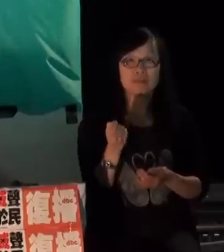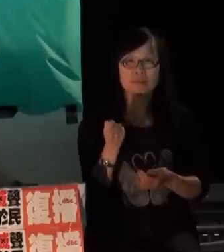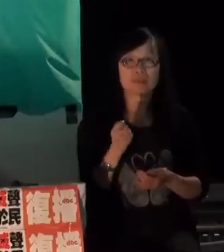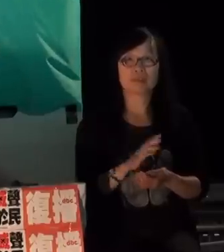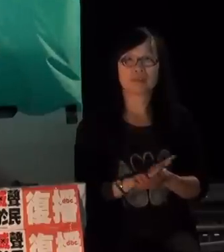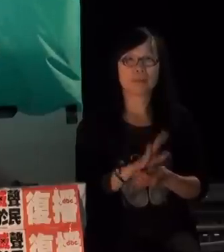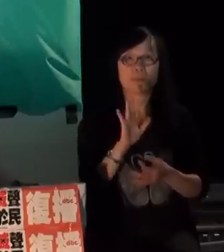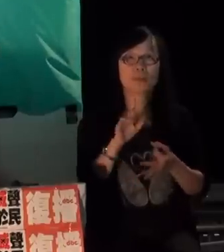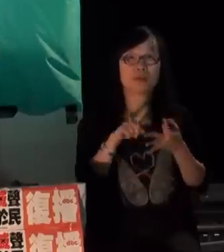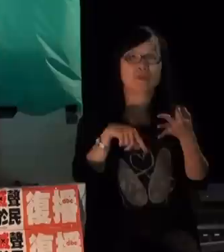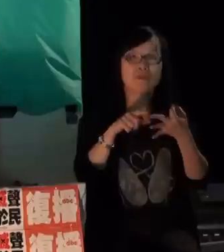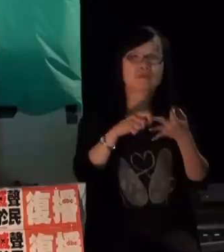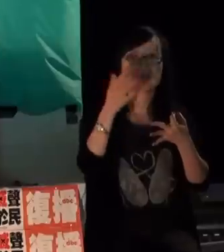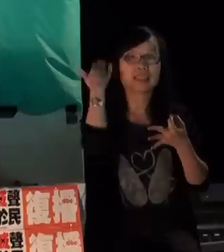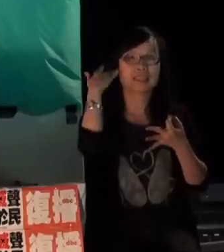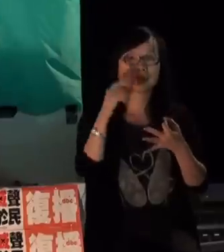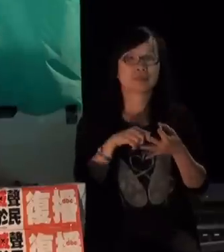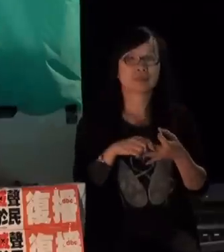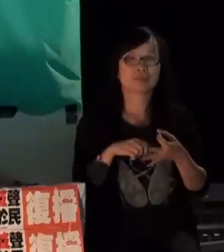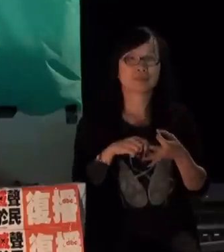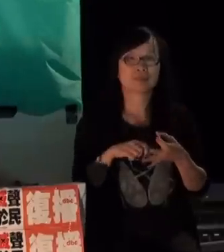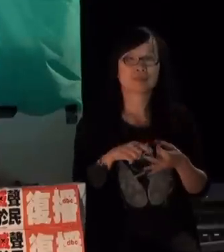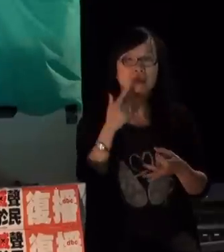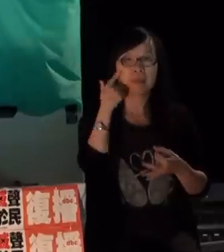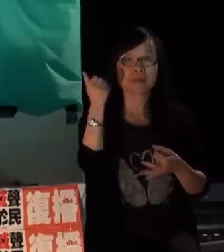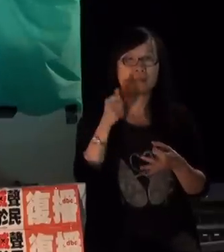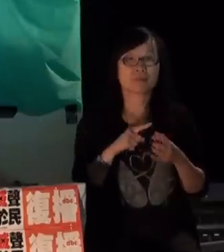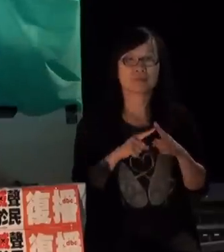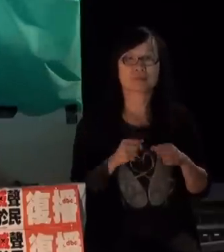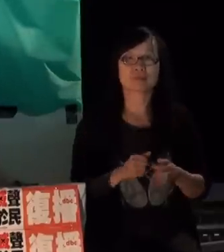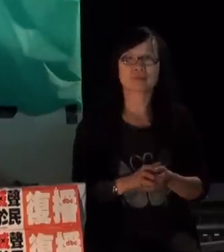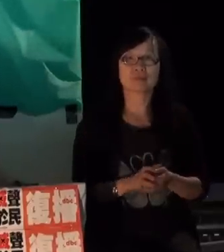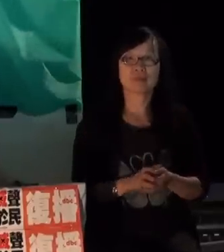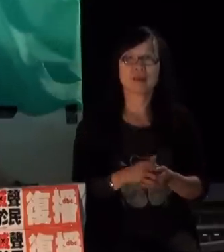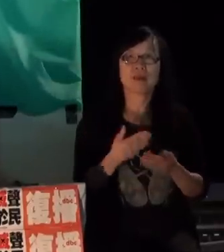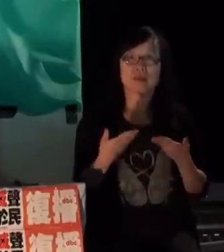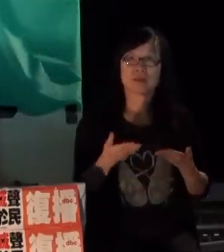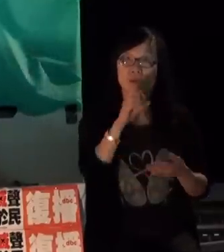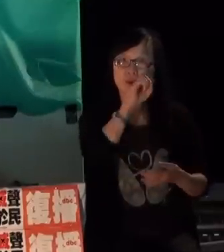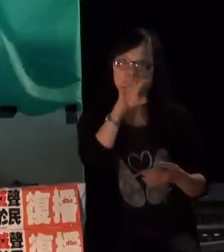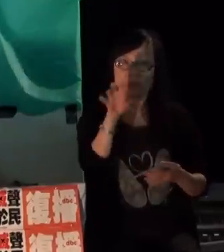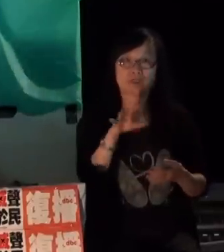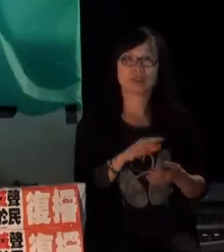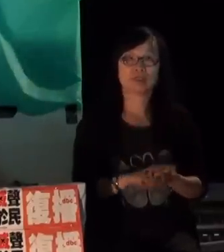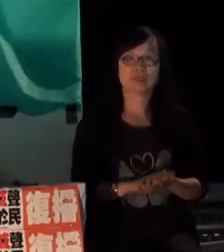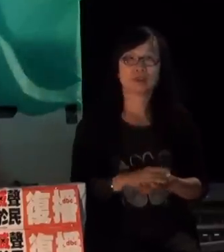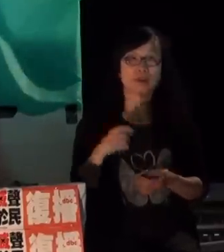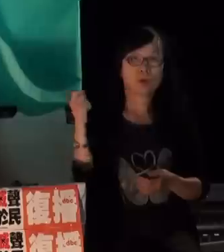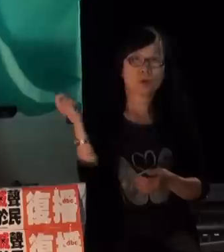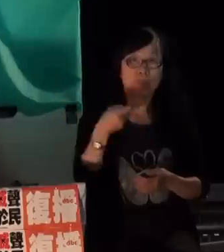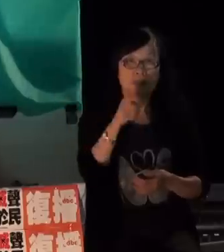亦都唔係彭丹啦。好啦，咁如果你係咁講咗之後，你即刻